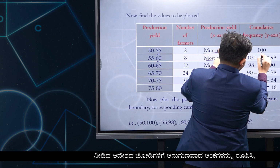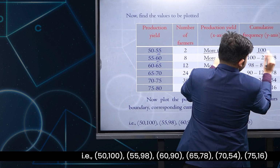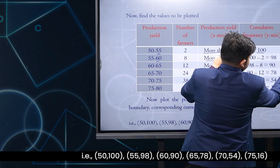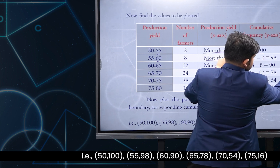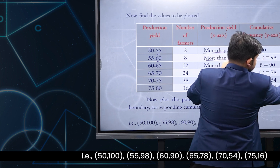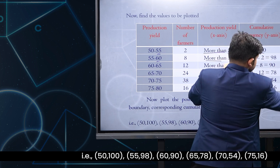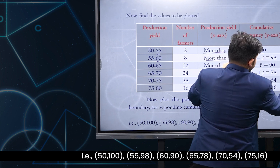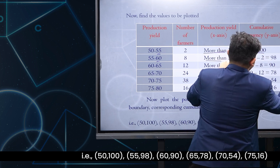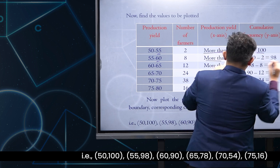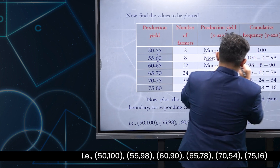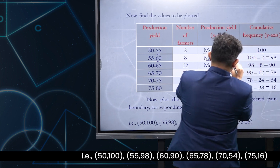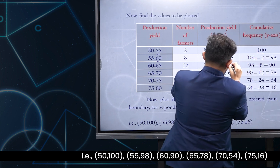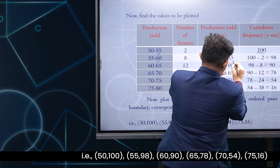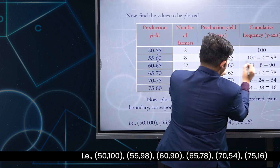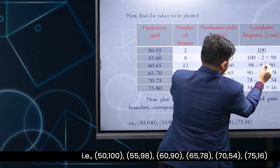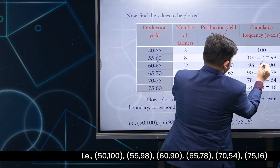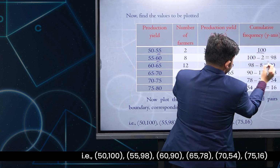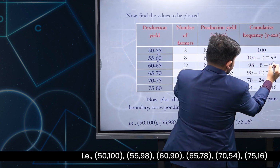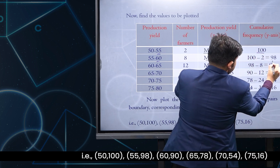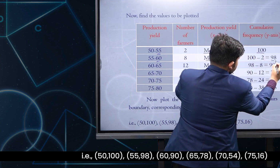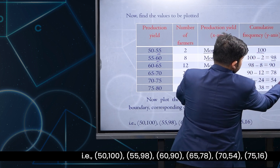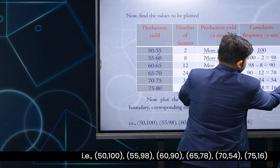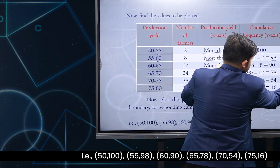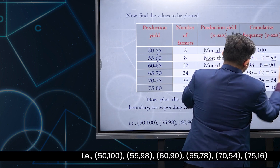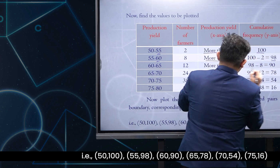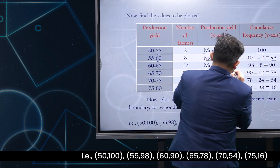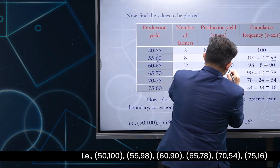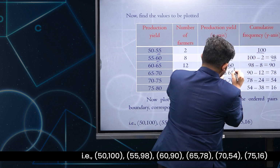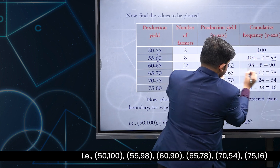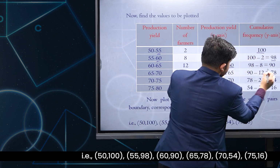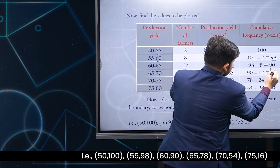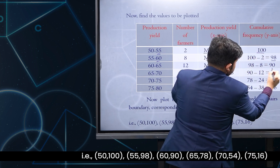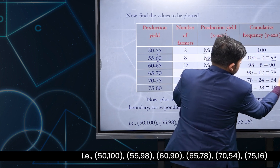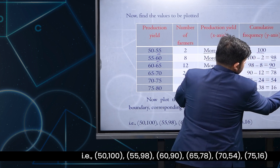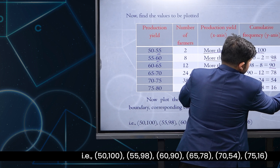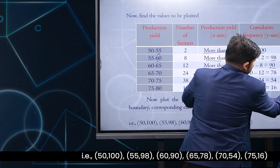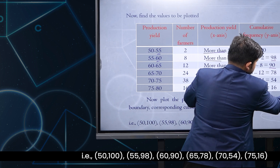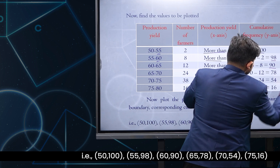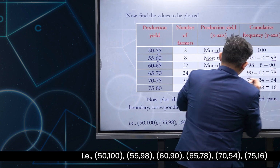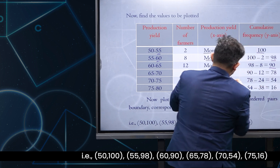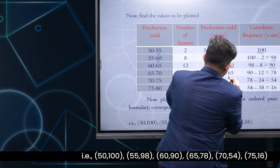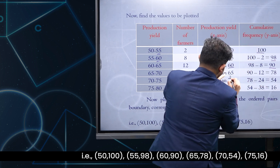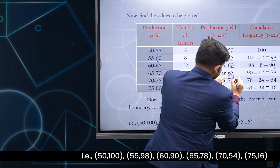ಅಂದರೆ 50, 100, 55, 98, 60,